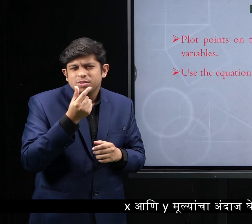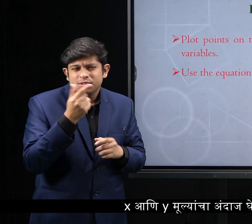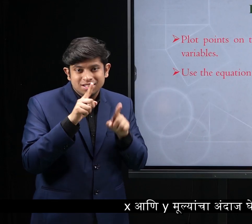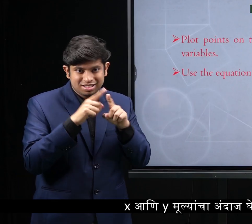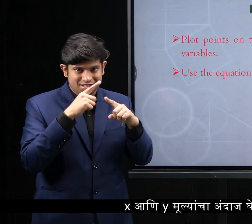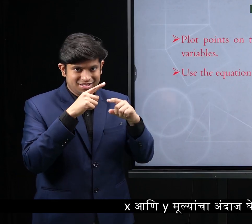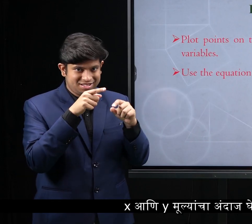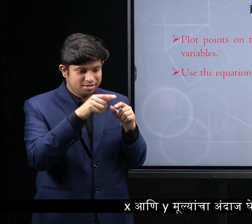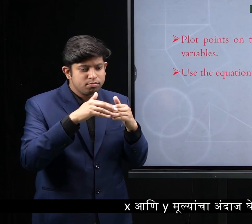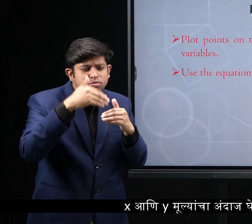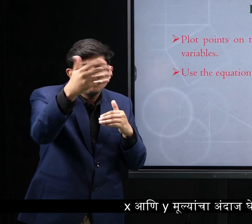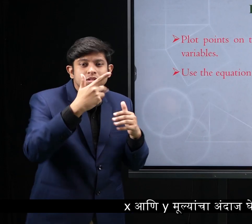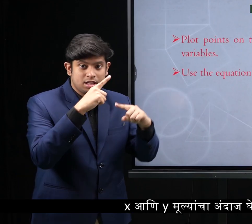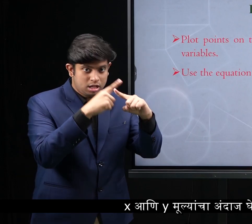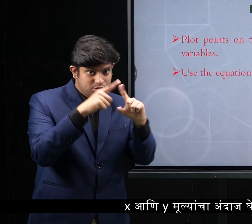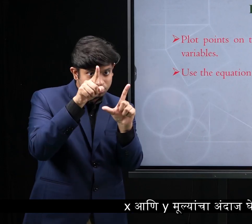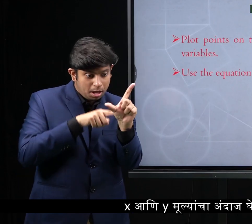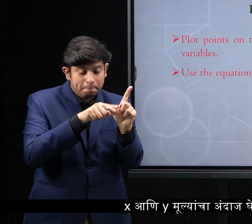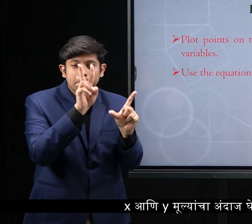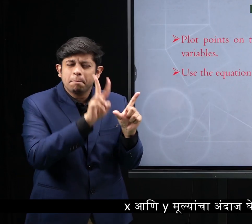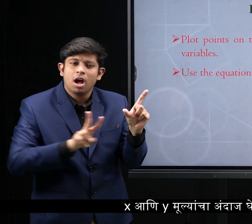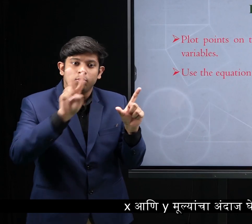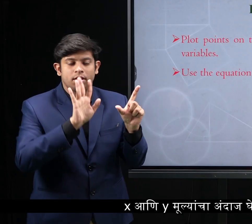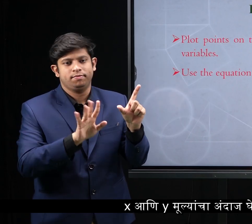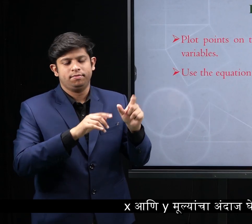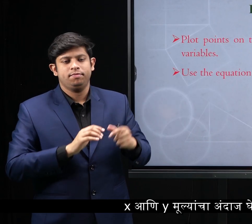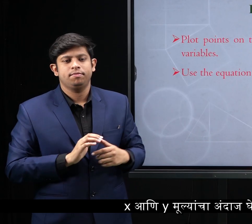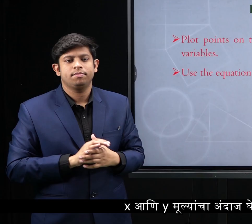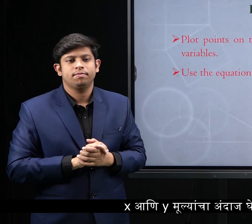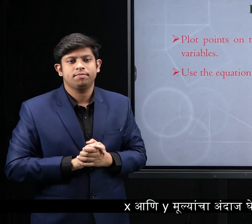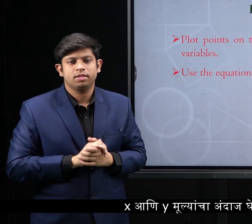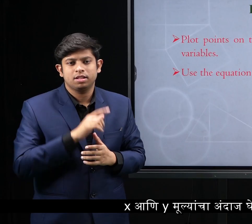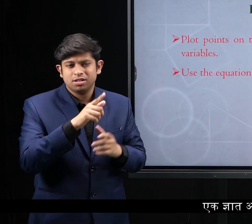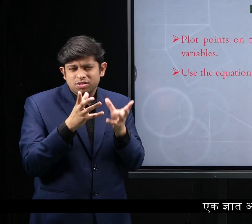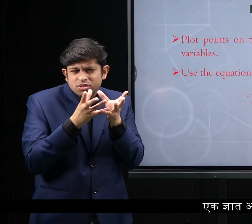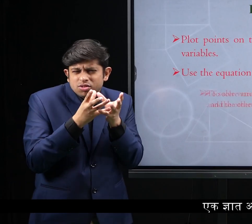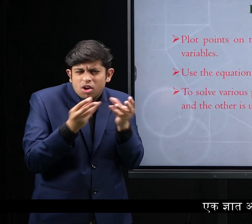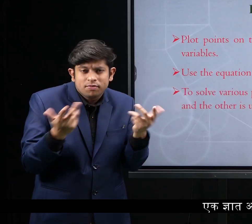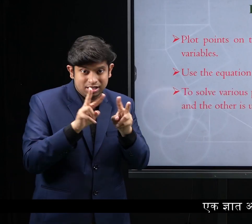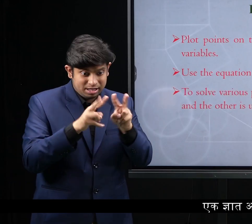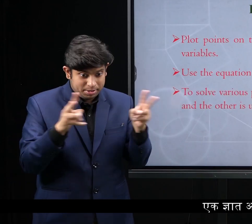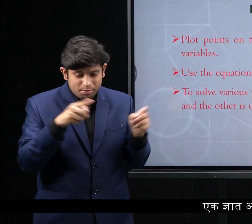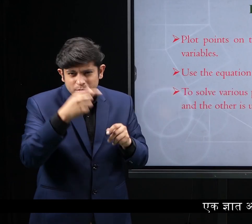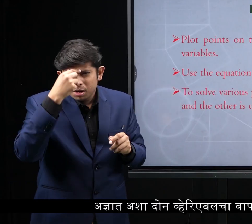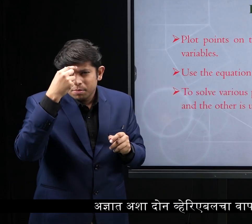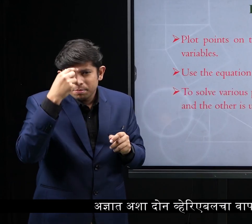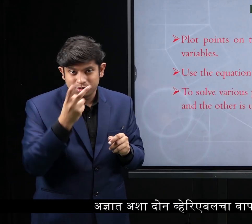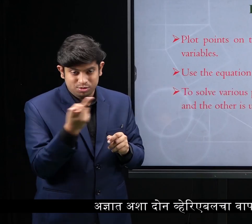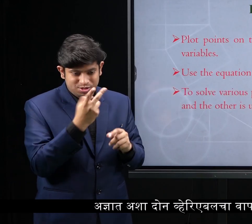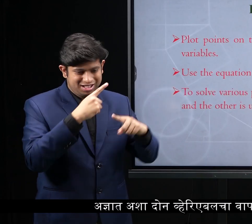y मूल्यांचा अंदाज घेण्यासाठी समीकरण वापरा. एक ज्ञात आणि दुसरा अज्ञात अशा